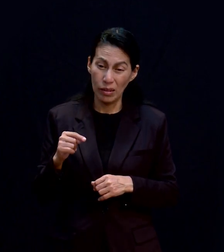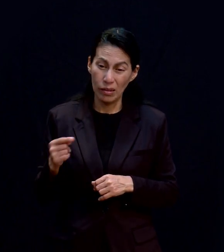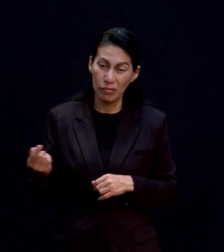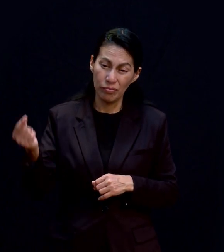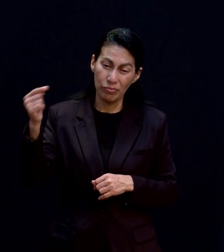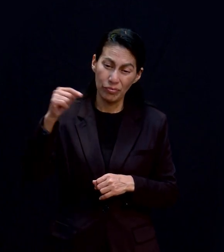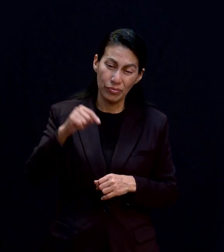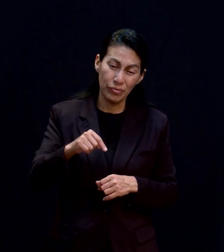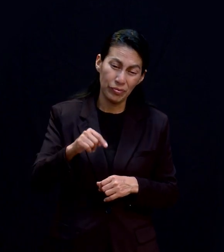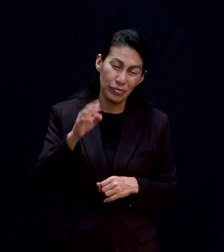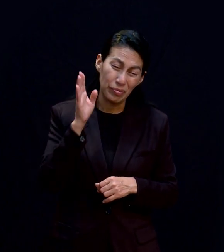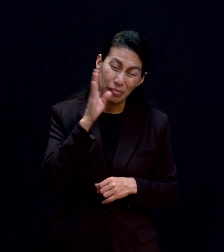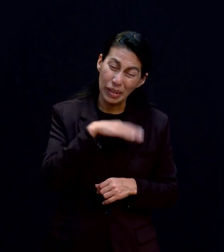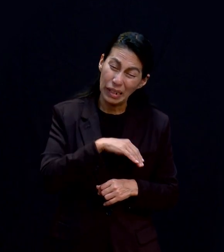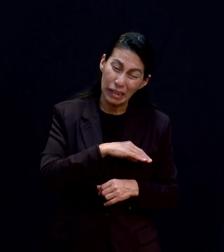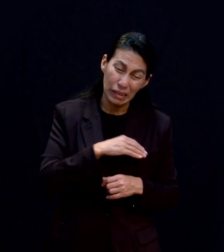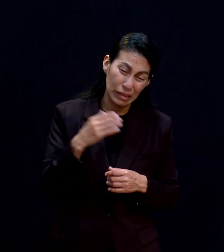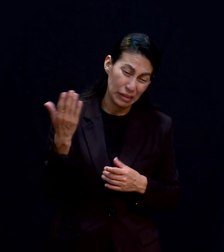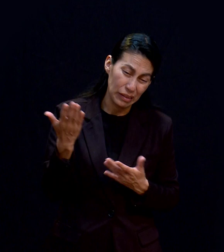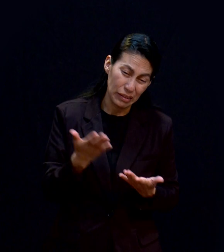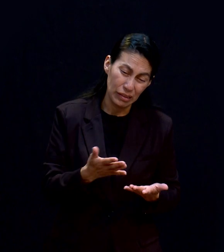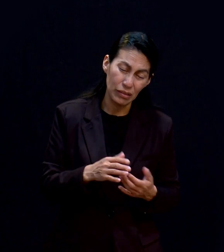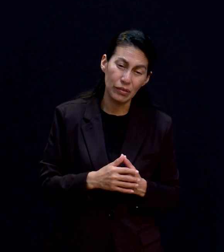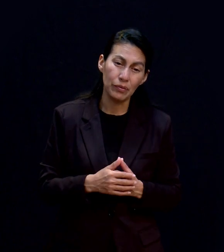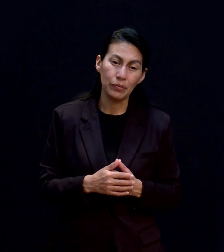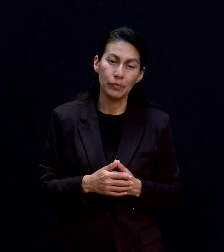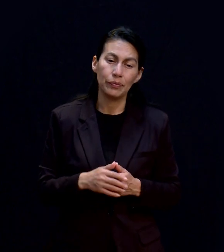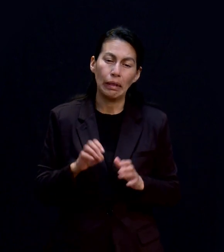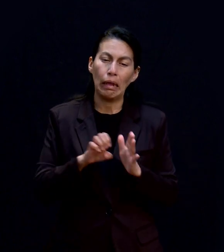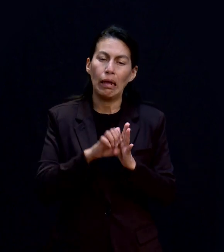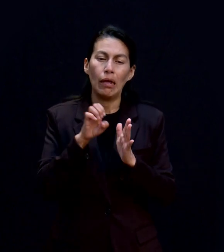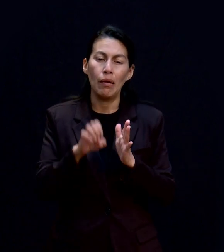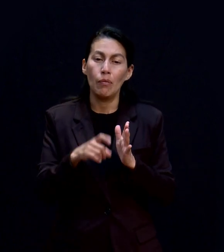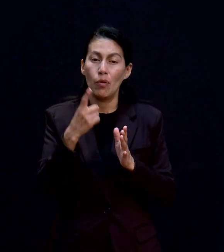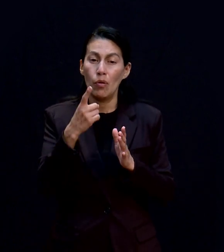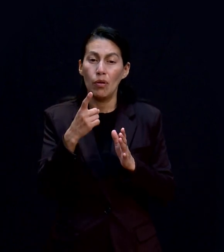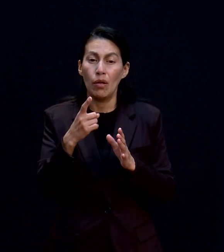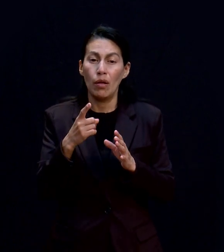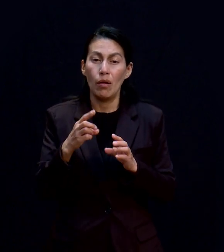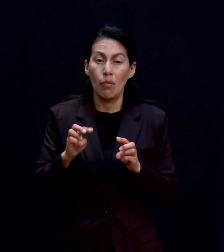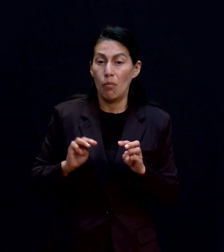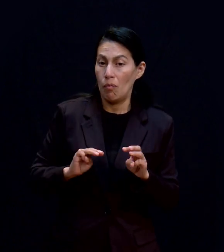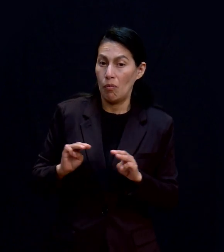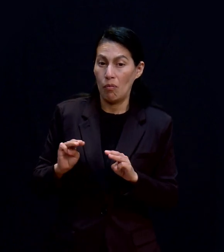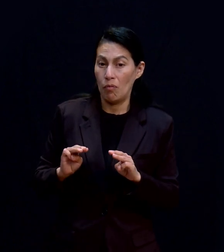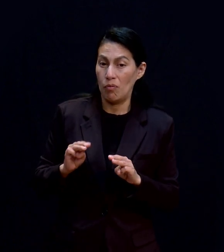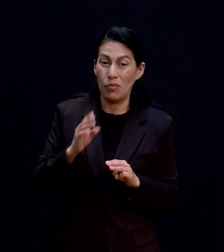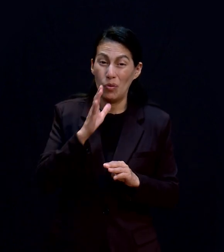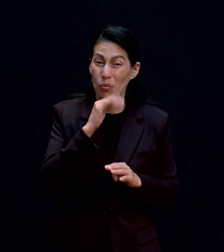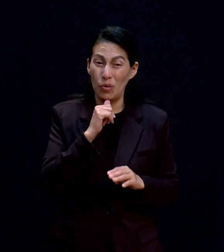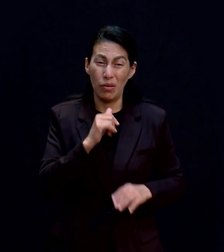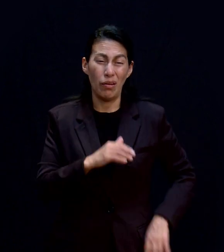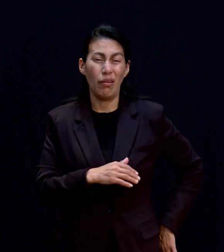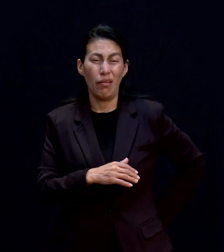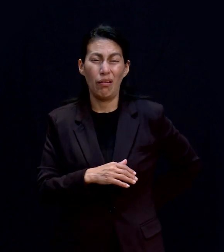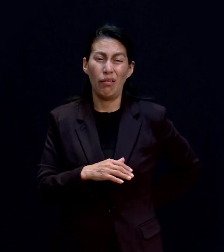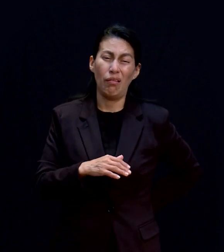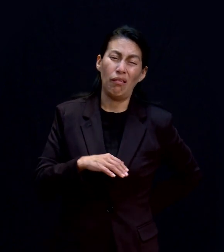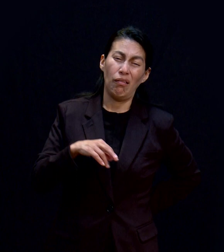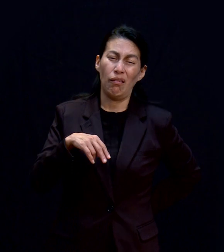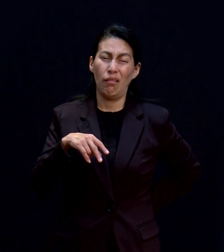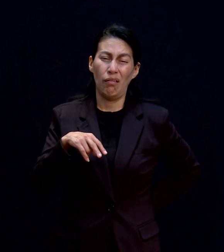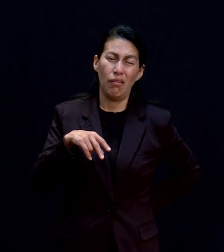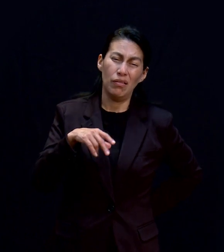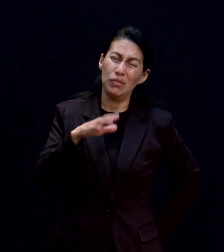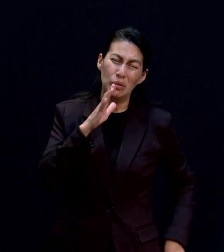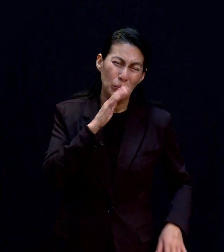llegaron muy mal una persona por ejemplo llegó y no se podía ni siquiera mover llegó